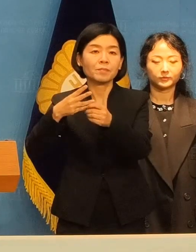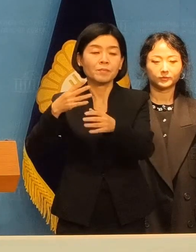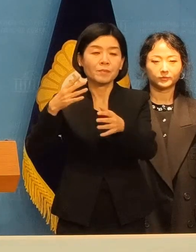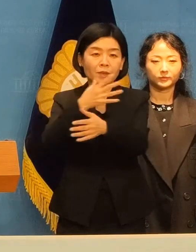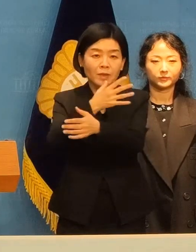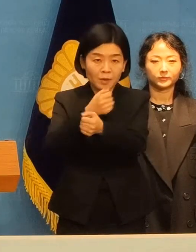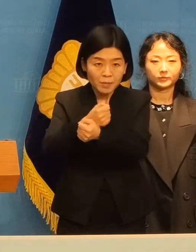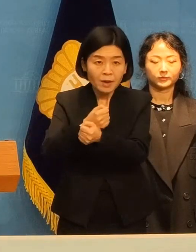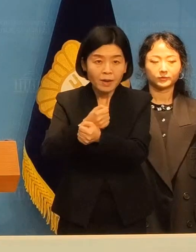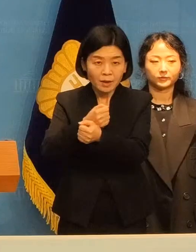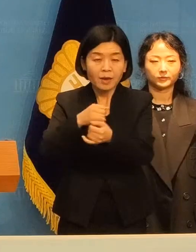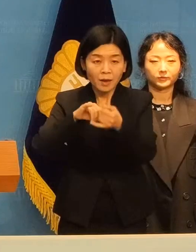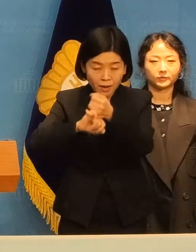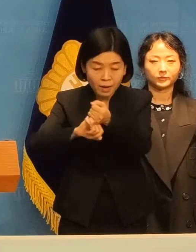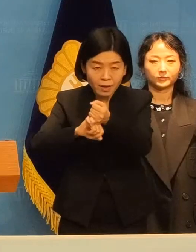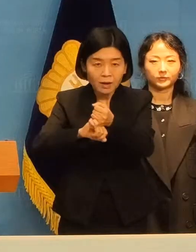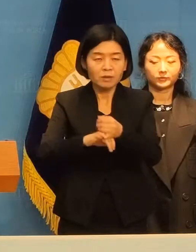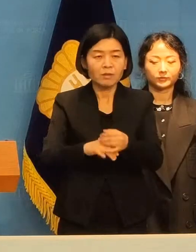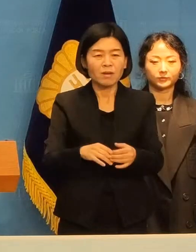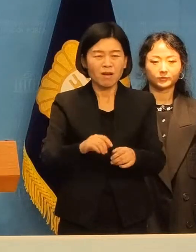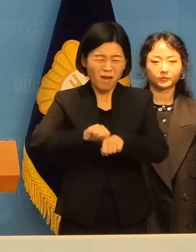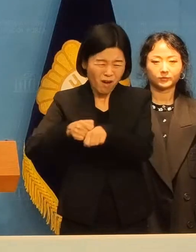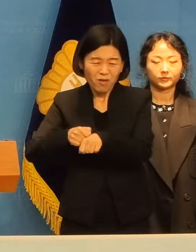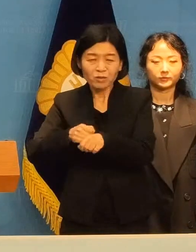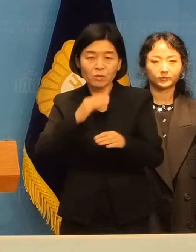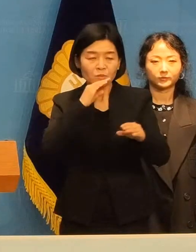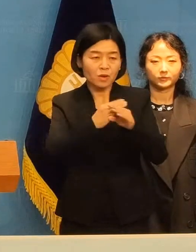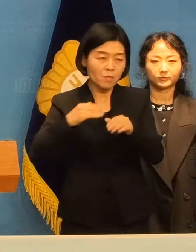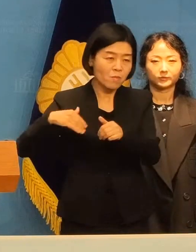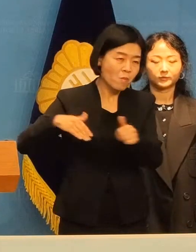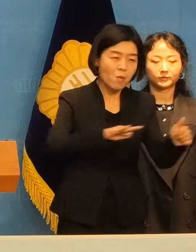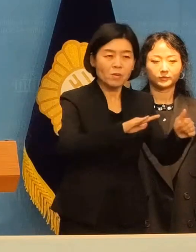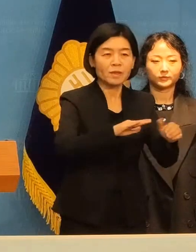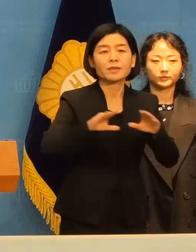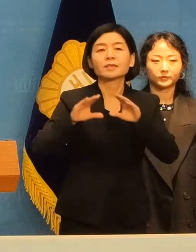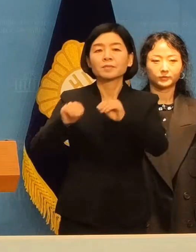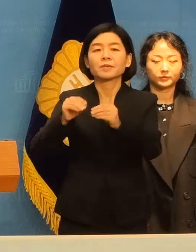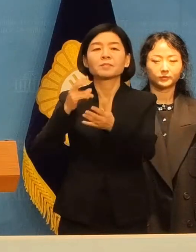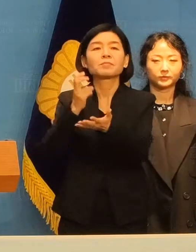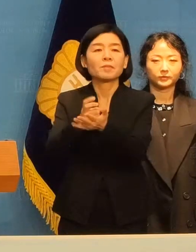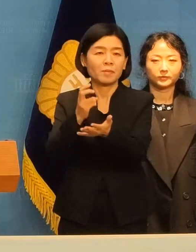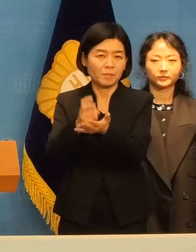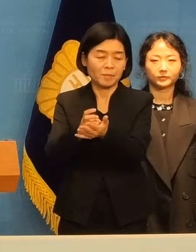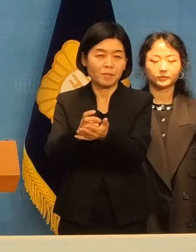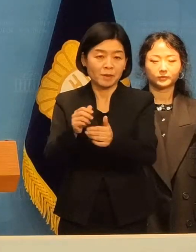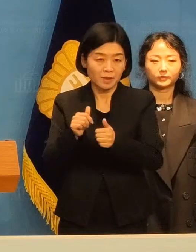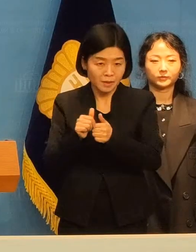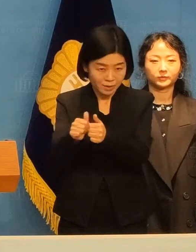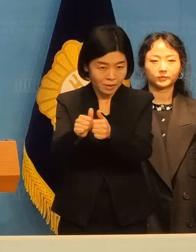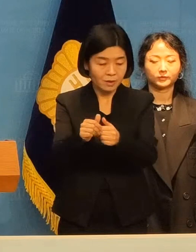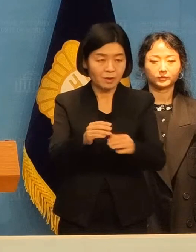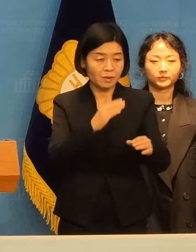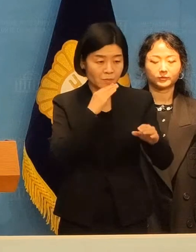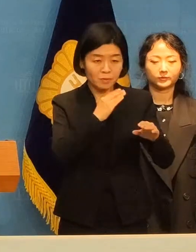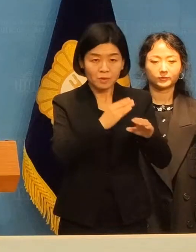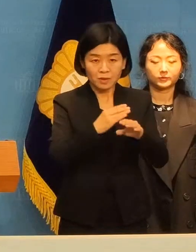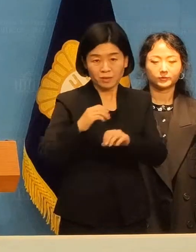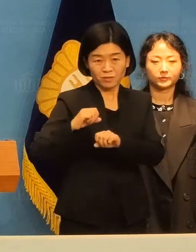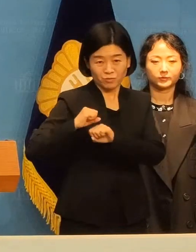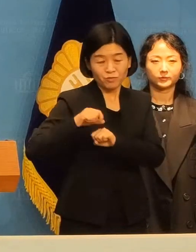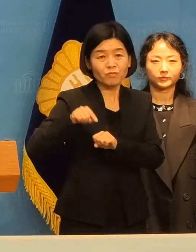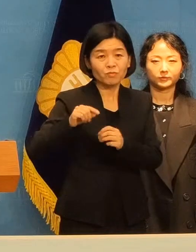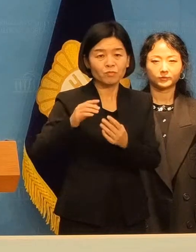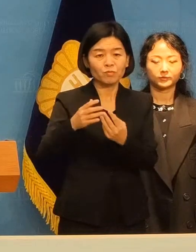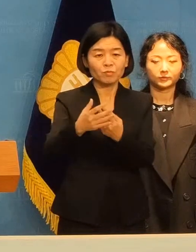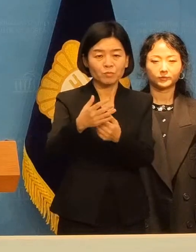금지 원칙 등 국제인권 규범에 의거하여 북한군 포로